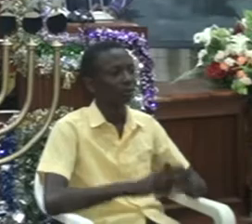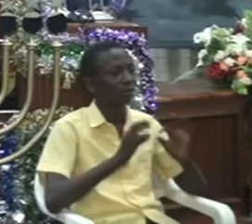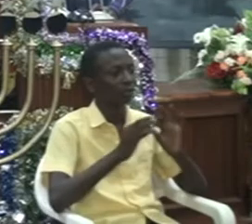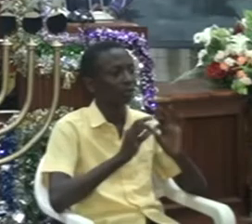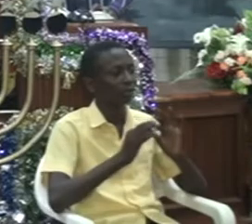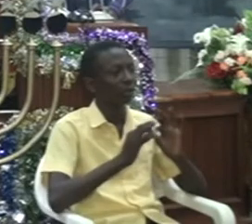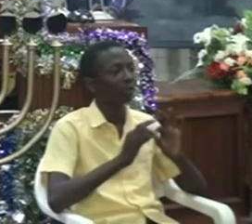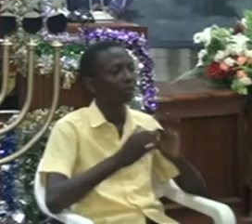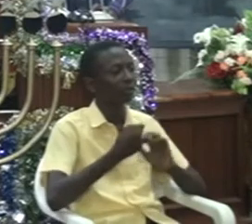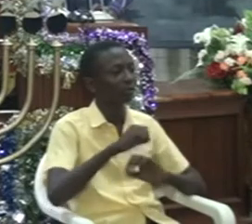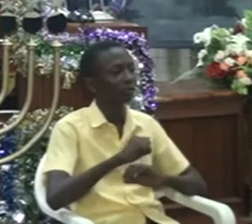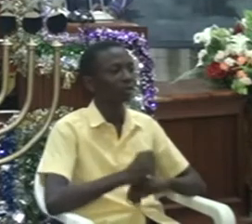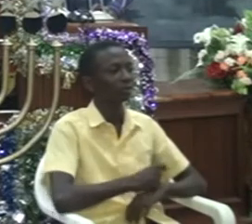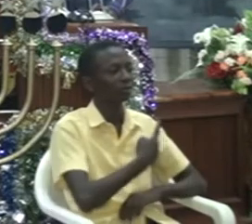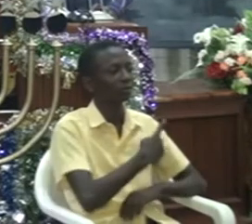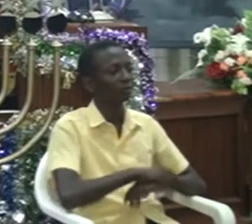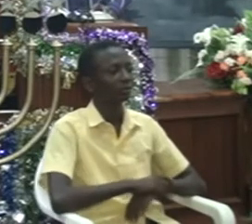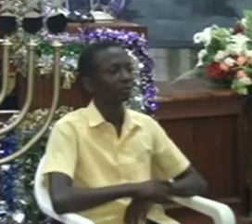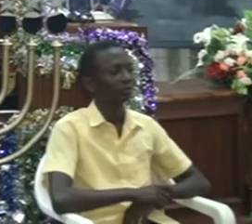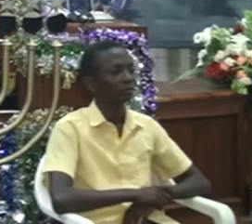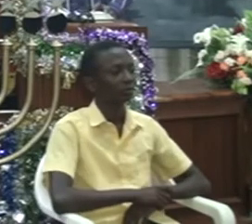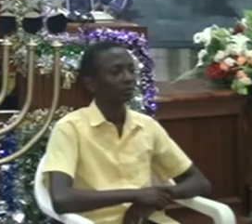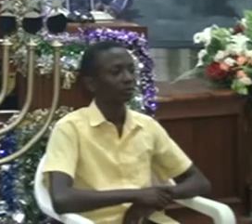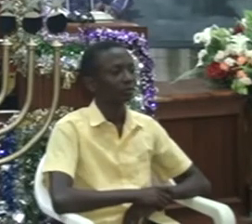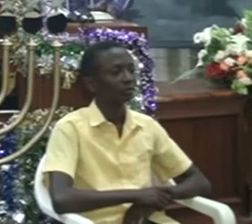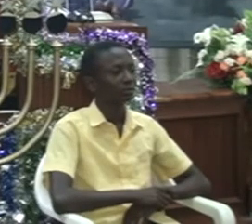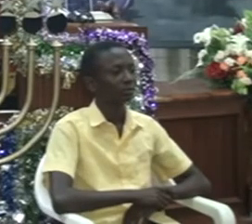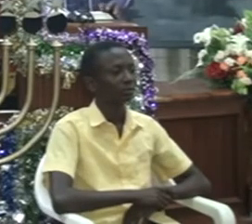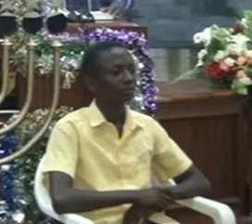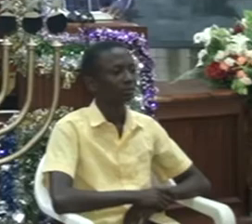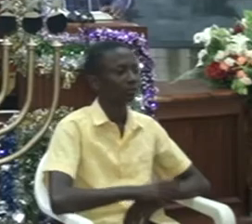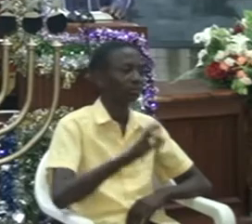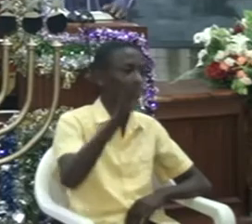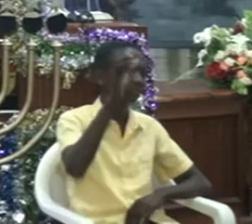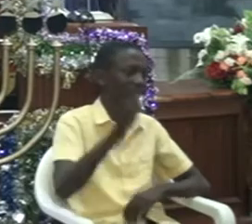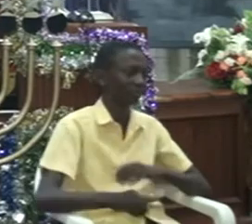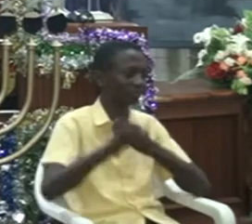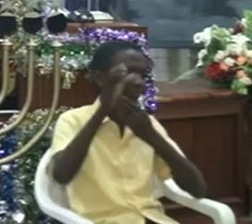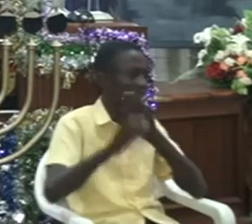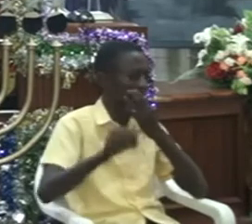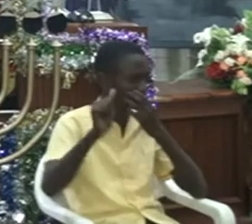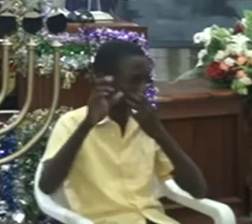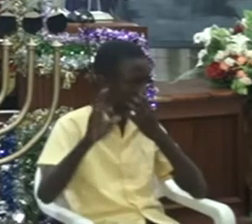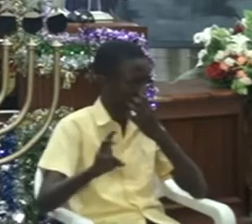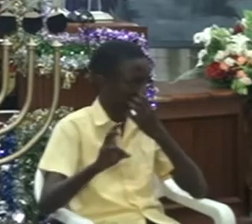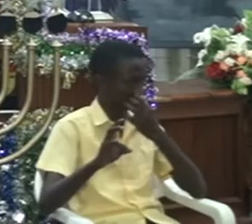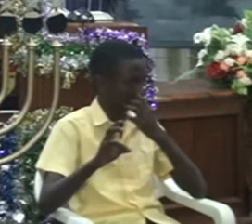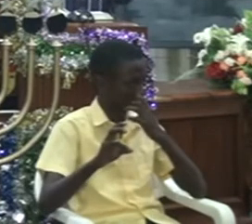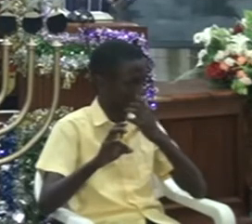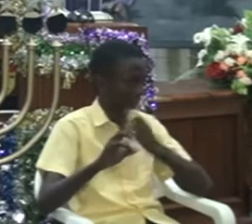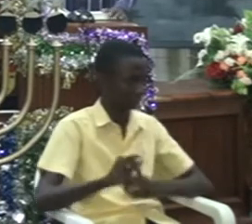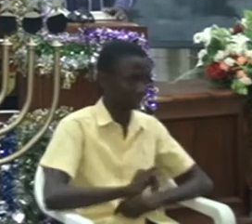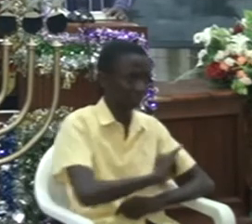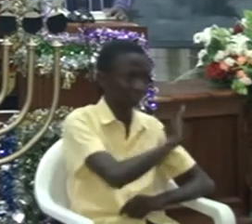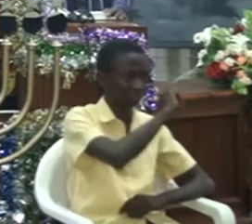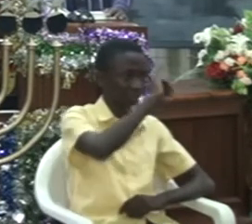nanyi mtajipatia raha katika nafsi zenu. Verset 17. Mstari 17. J'ai